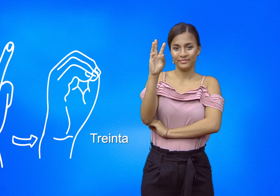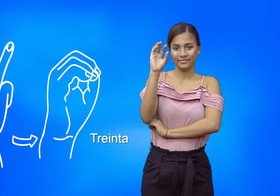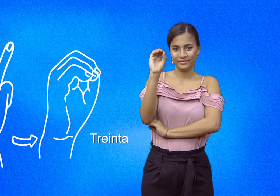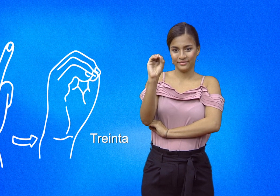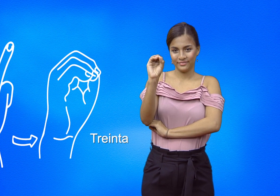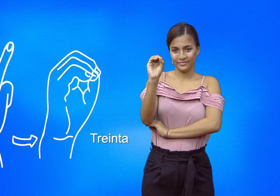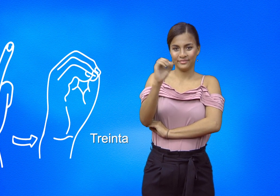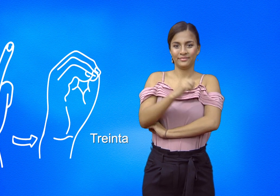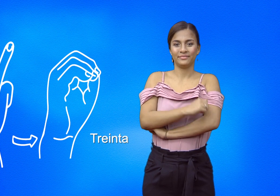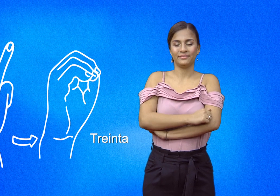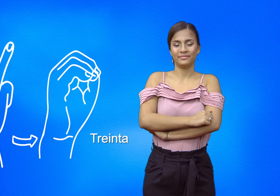30